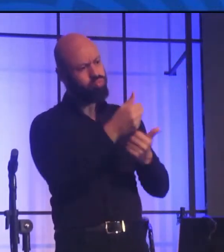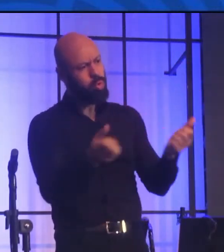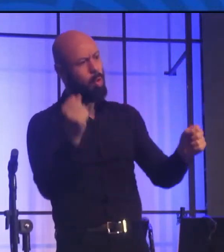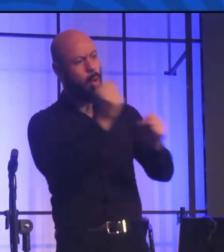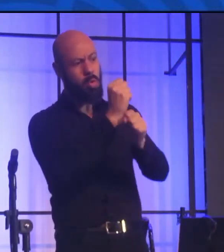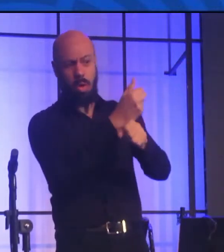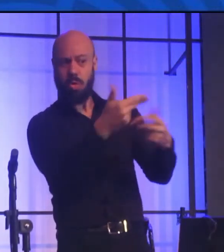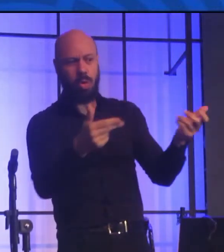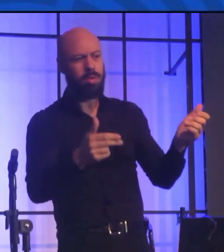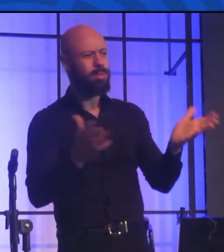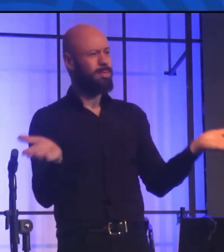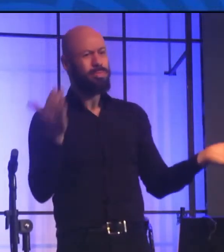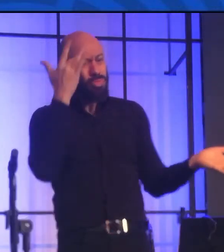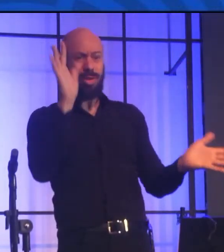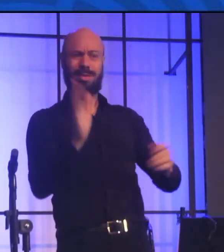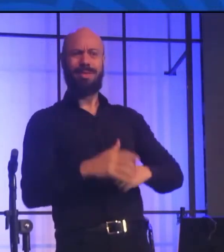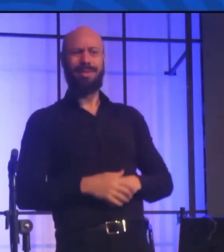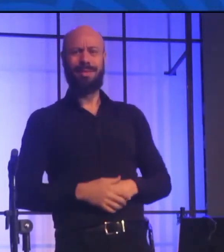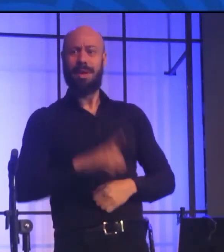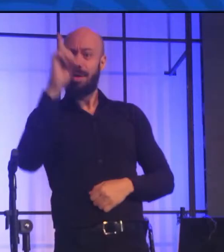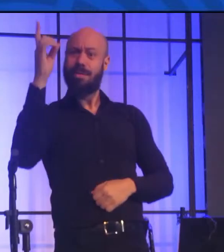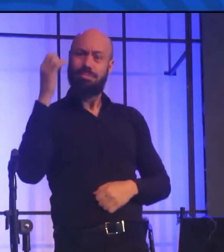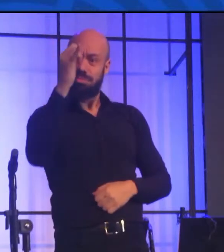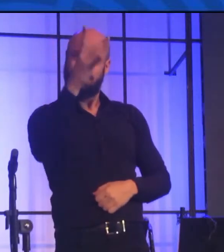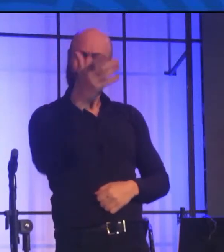alguma coisa.